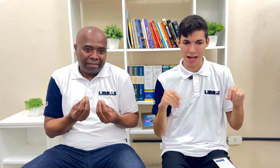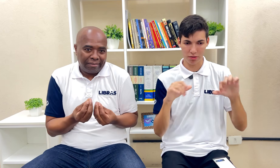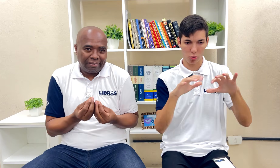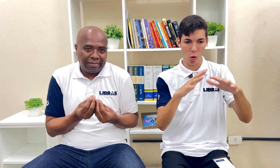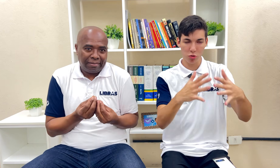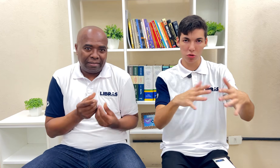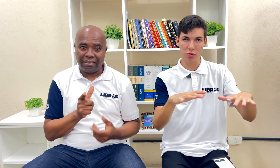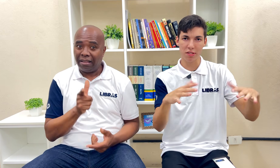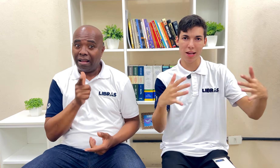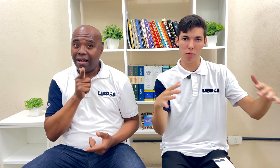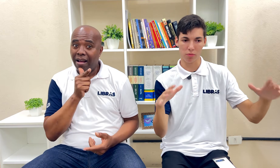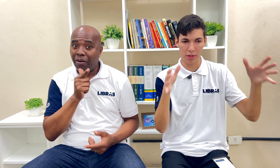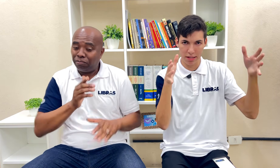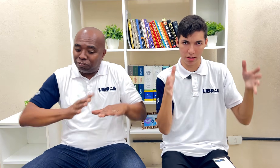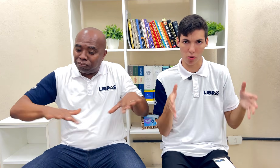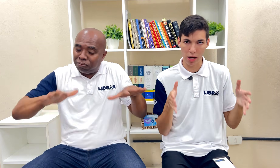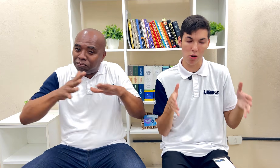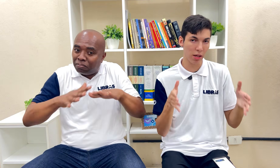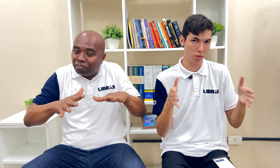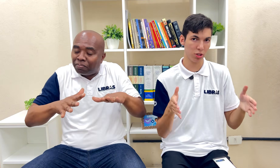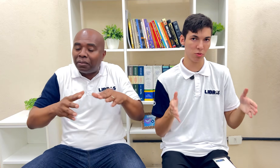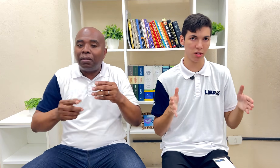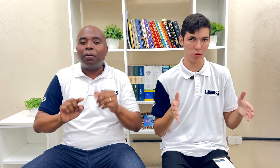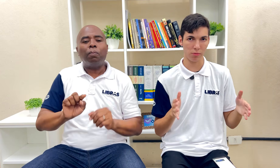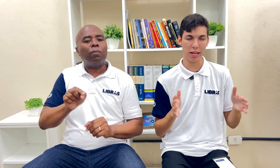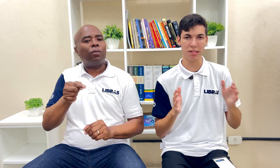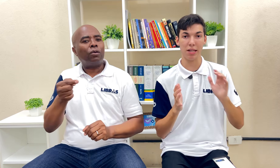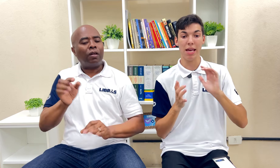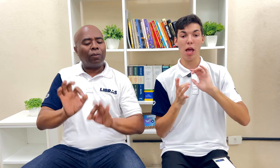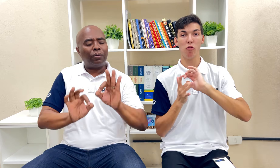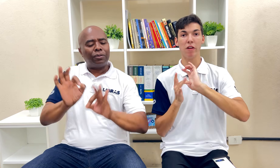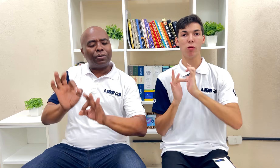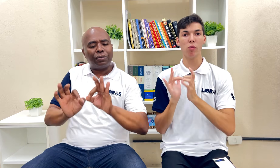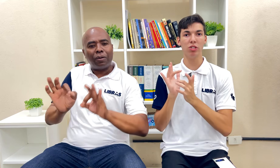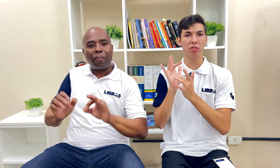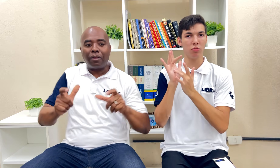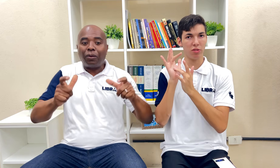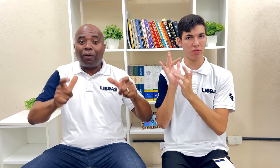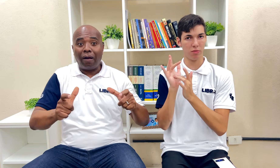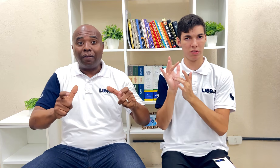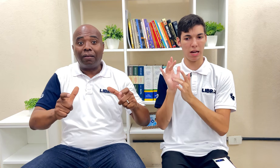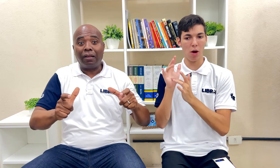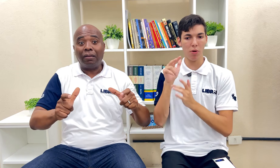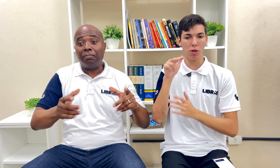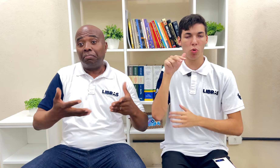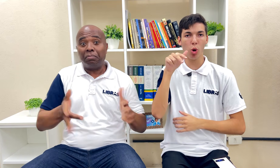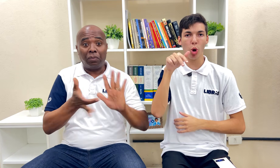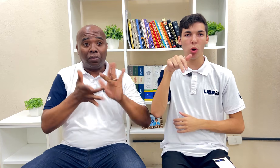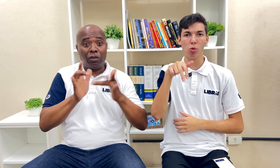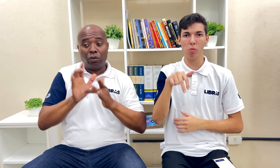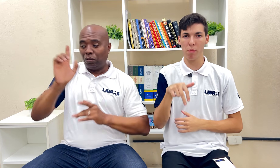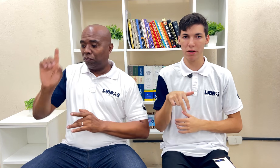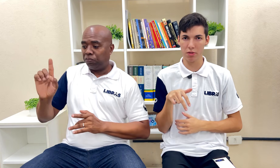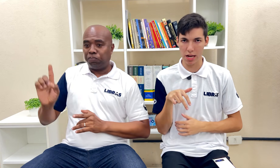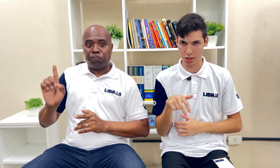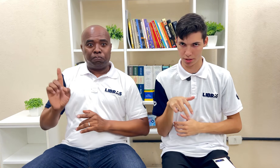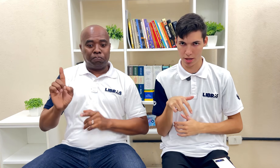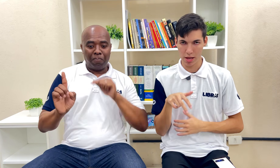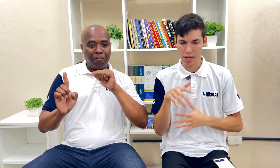faço a construção desse local, que é onde a música acontece, eu venho com Jesus, o sinal, e o coloco como personagem. E aí, se